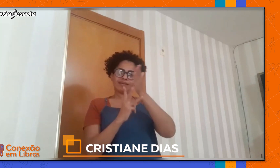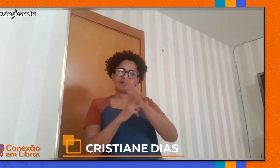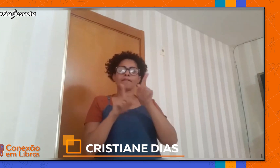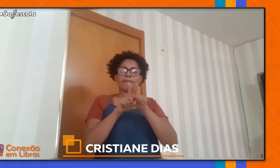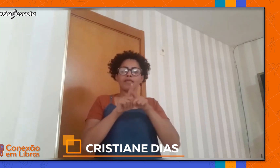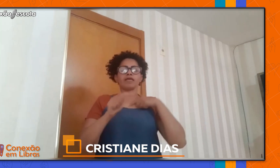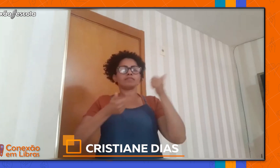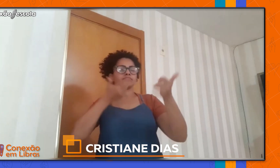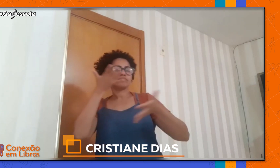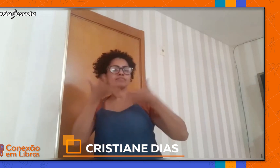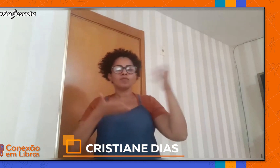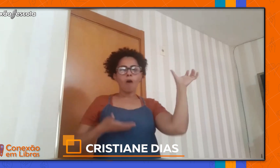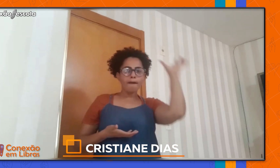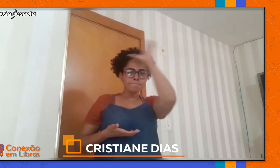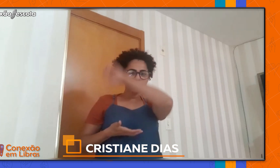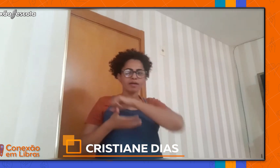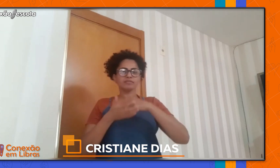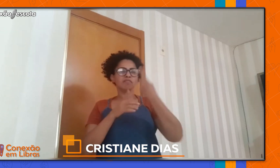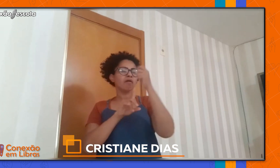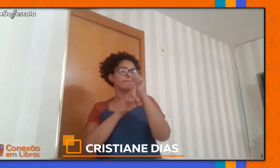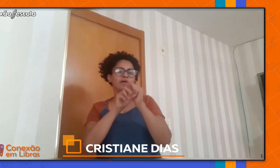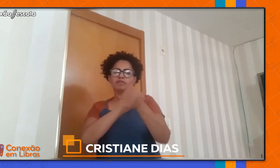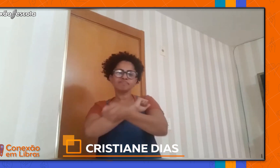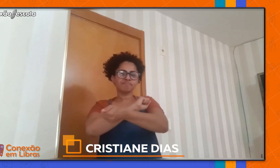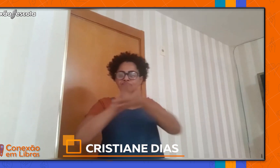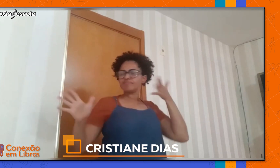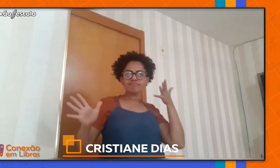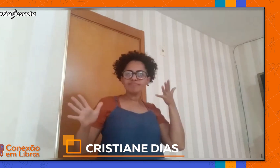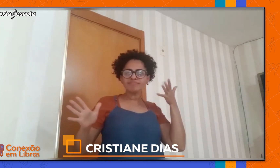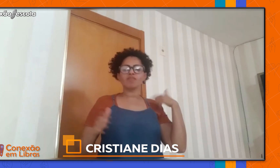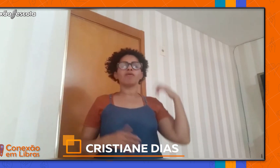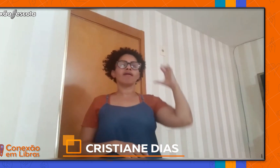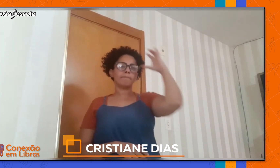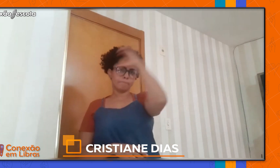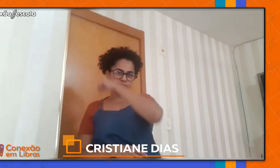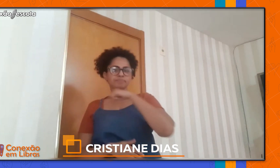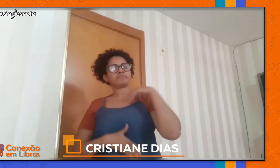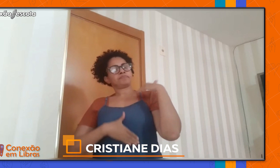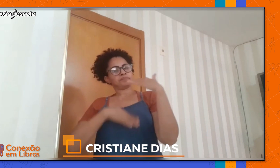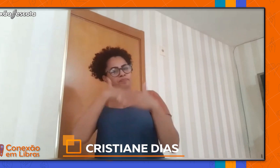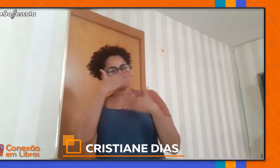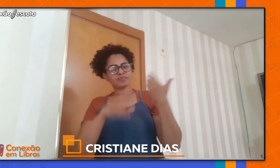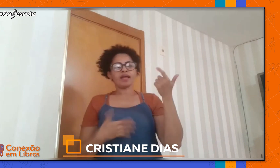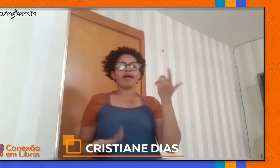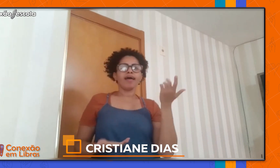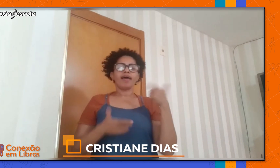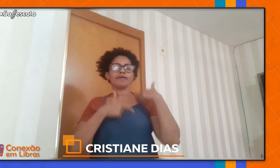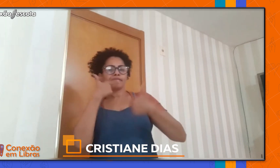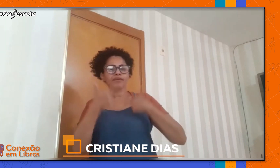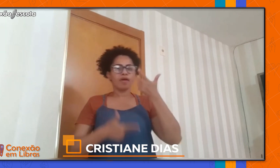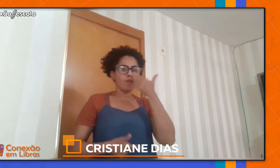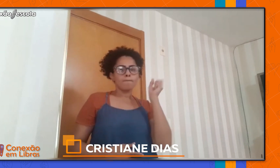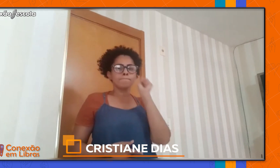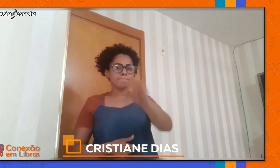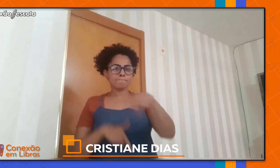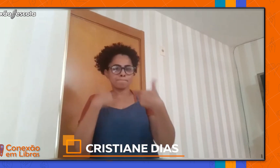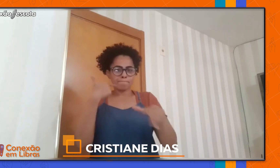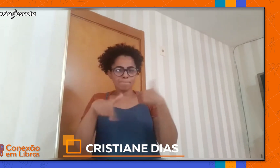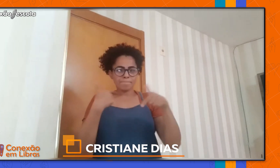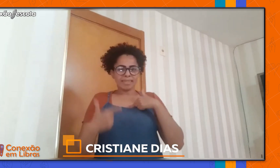em contato. Posteriormente, eu comecei a frequentar o centro auditivo. Em um mês, eu fiquei fluente já com a língua de sinais. E